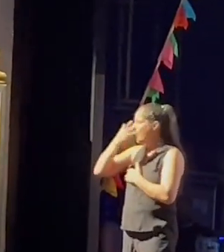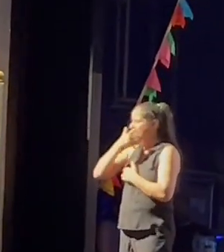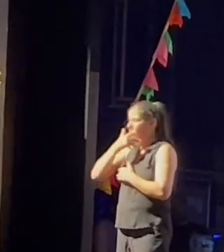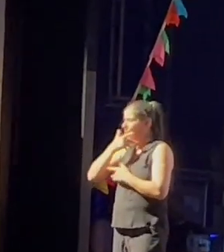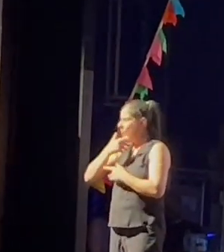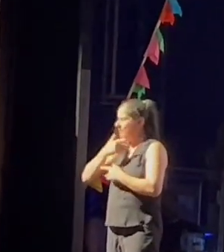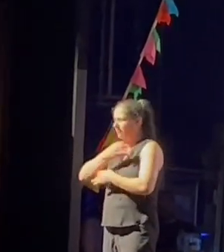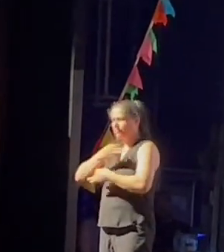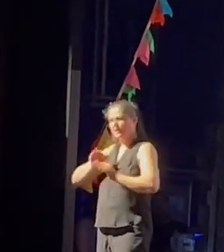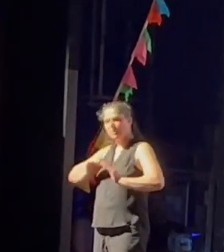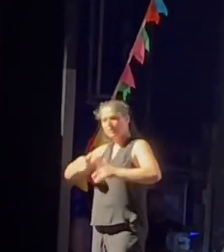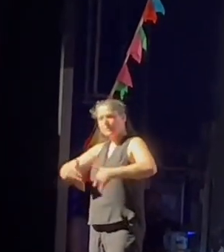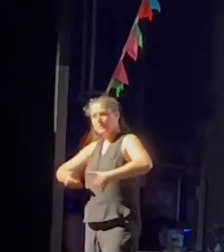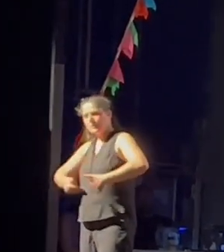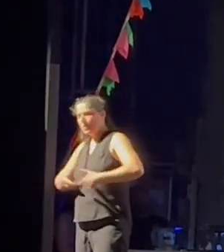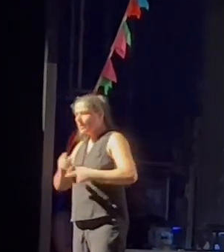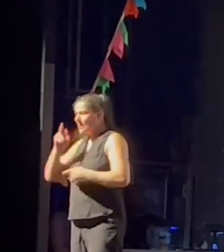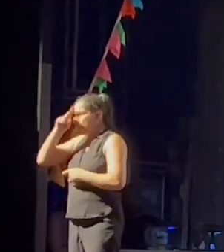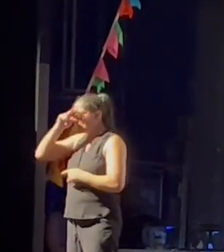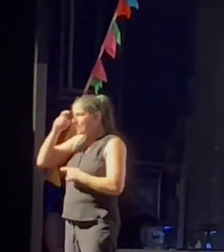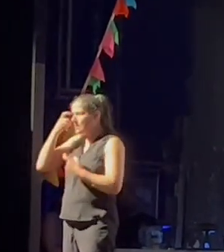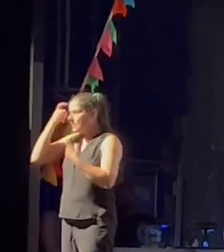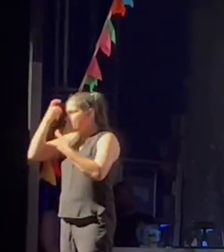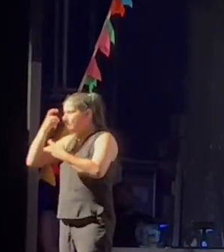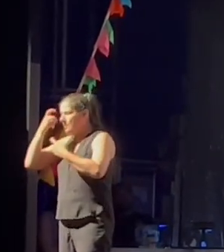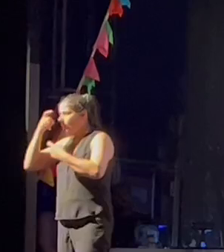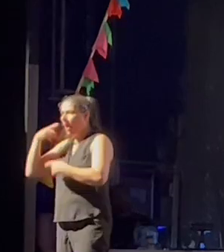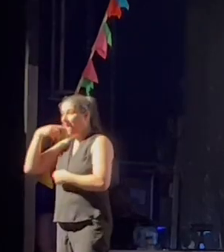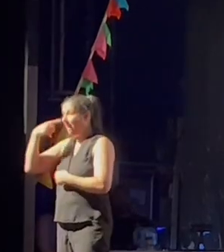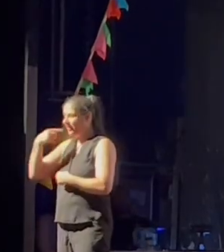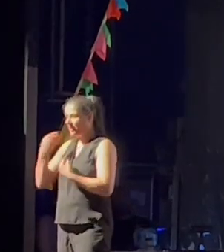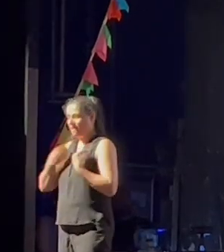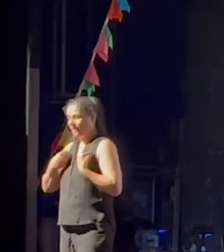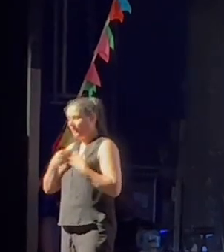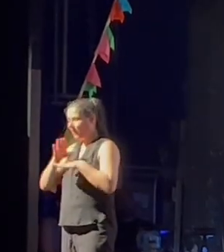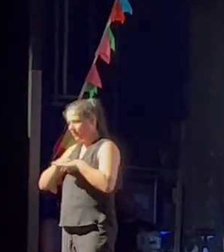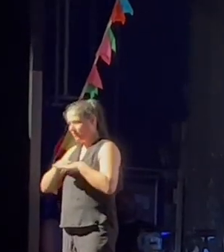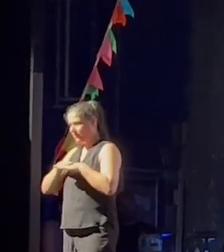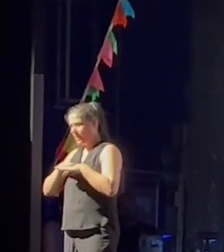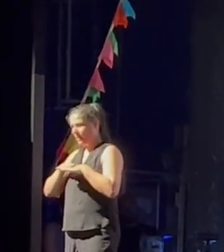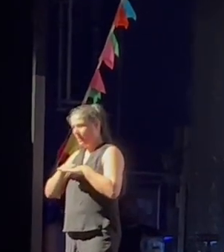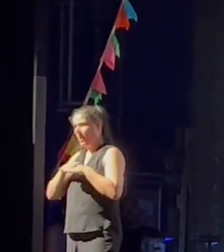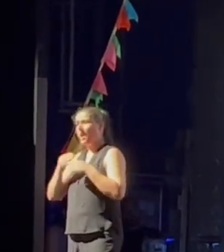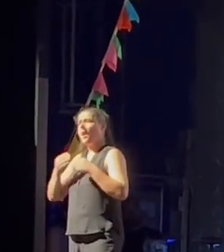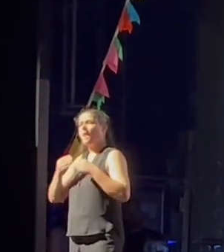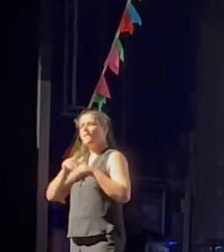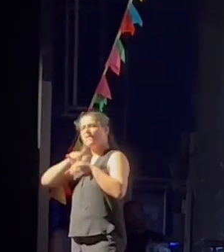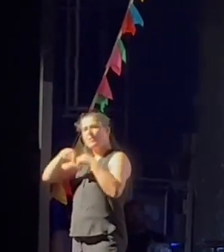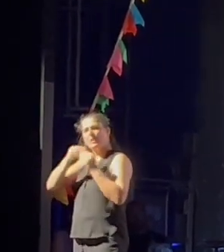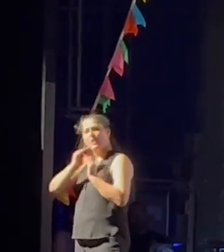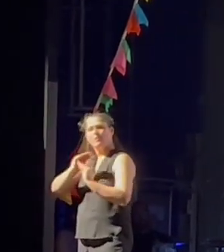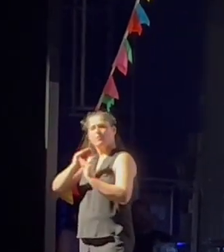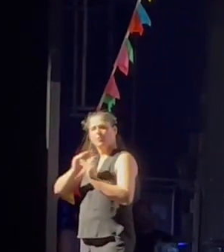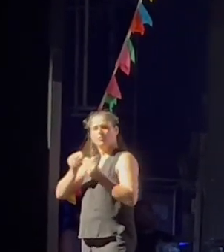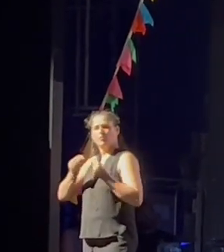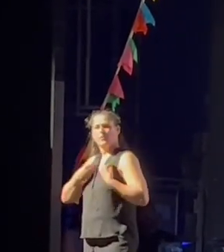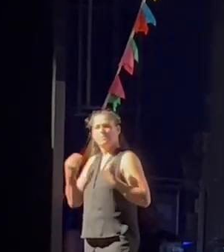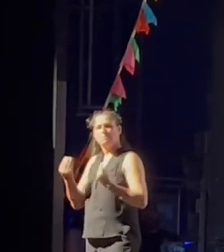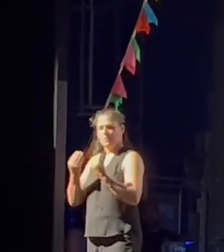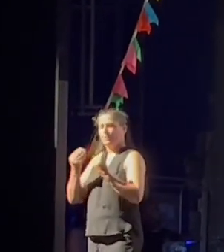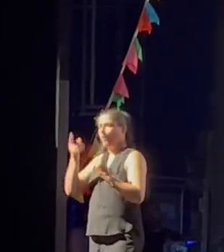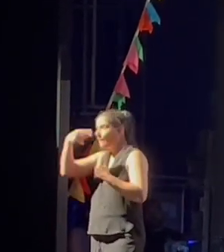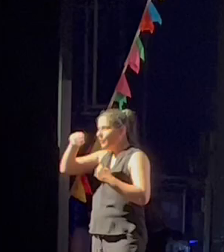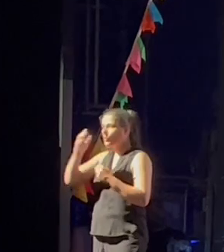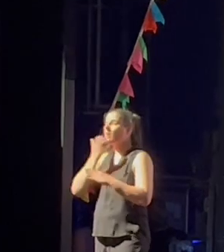esfuerzo los desvelos y las preocupaciones diarias que para mejorar la vida de vuestros familiares sois un ejemplo para todos